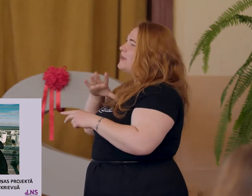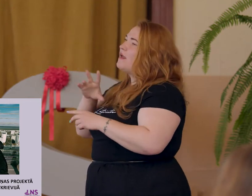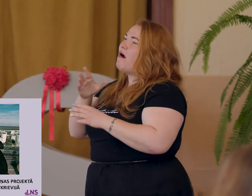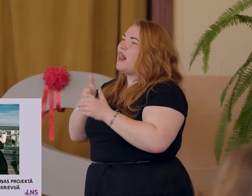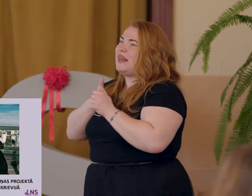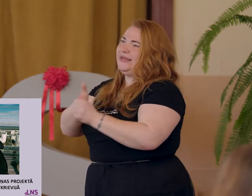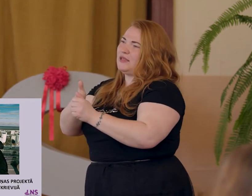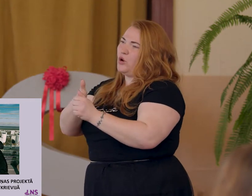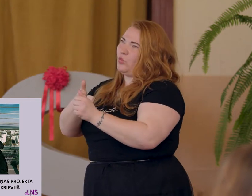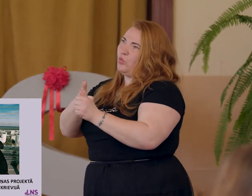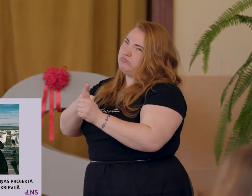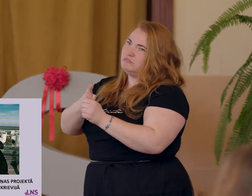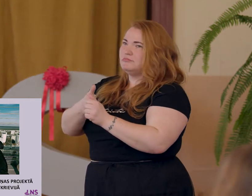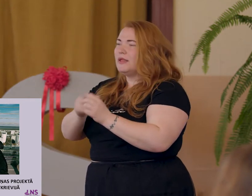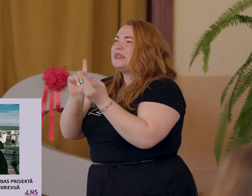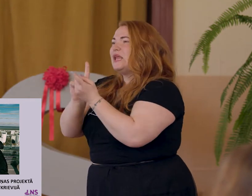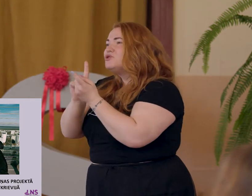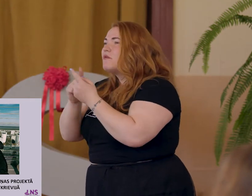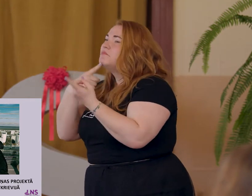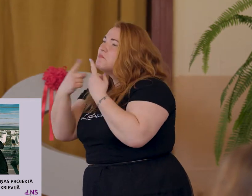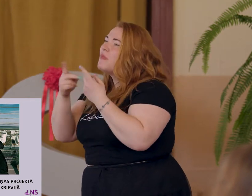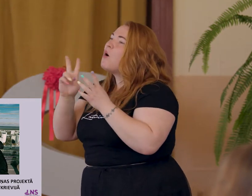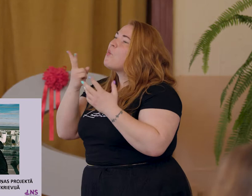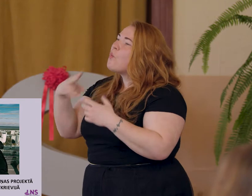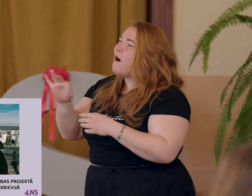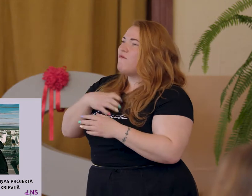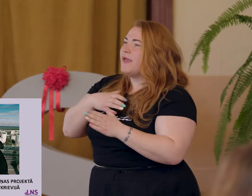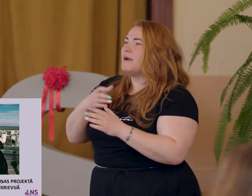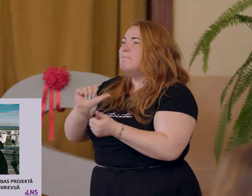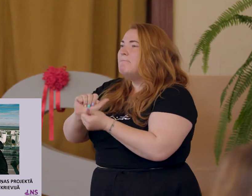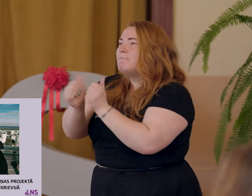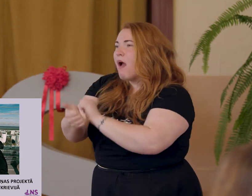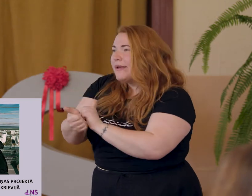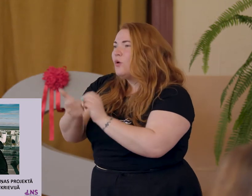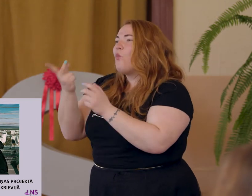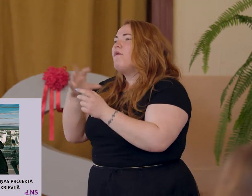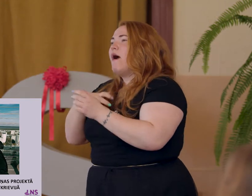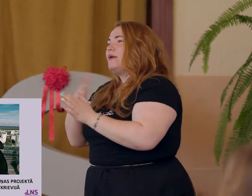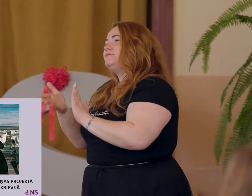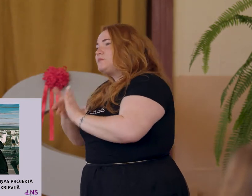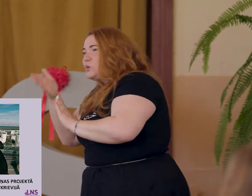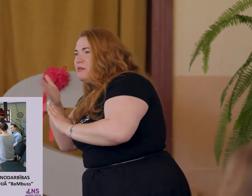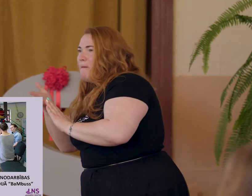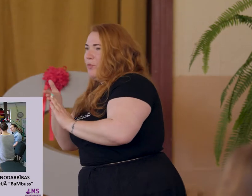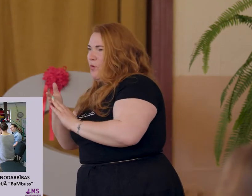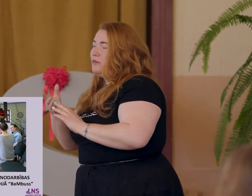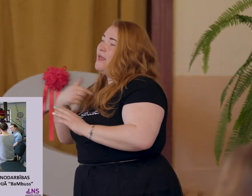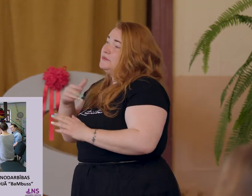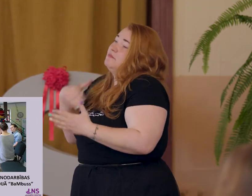tas ir tā kā līderu tikšanās ar ko vajadzētu mainīt, ko vajadzētu